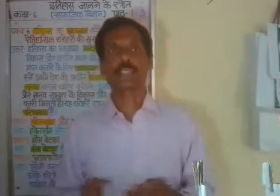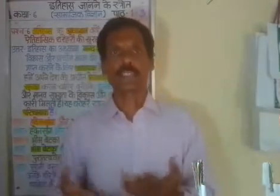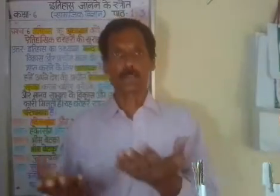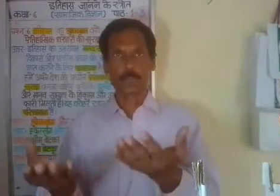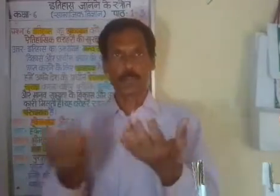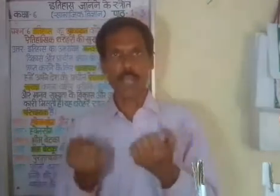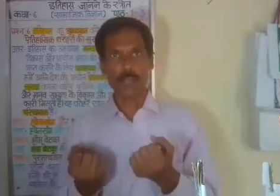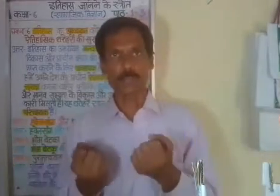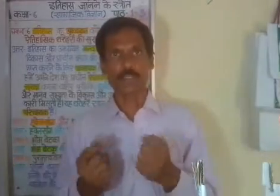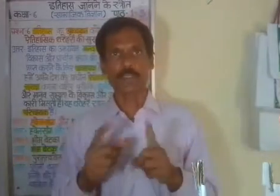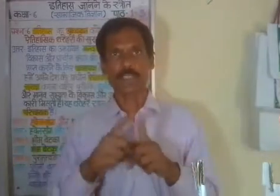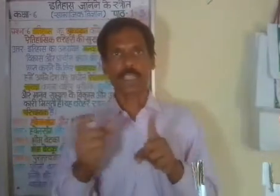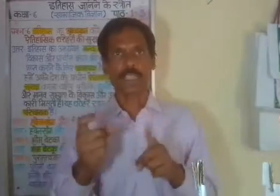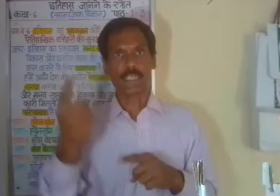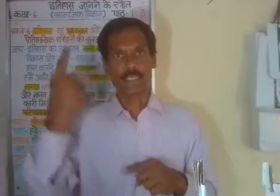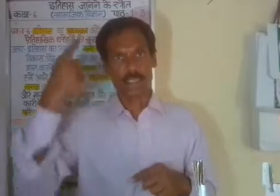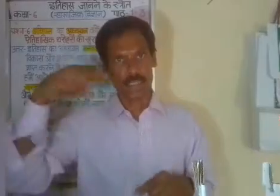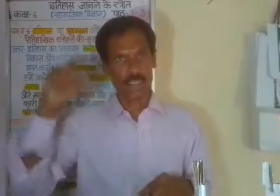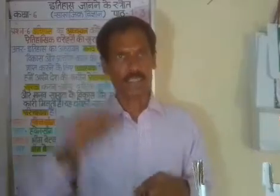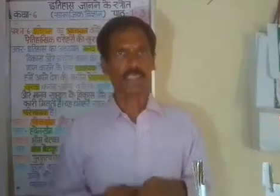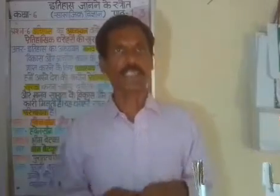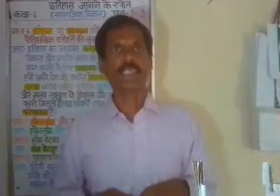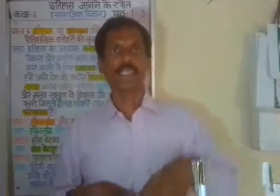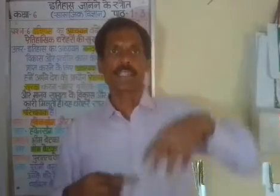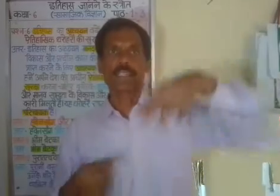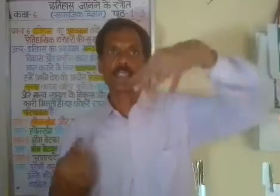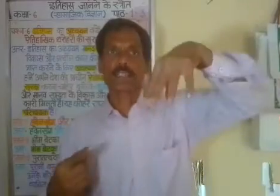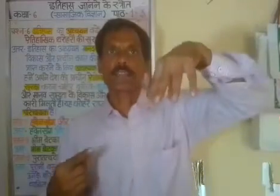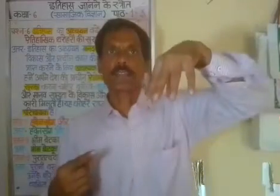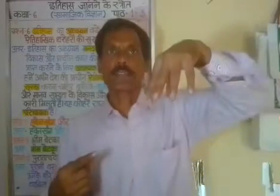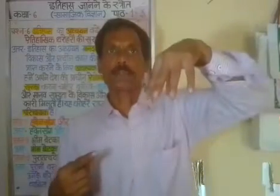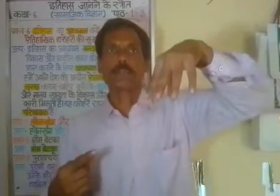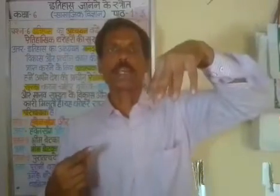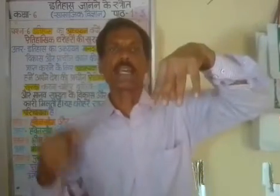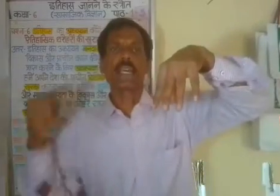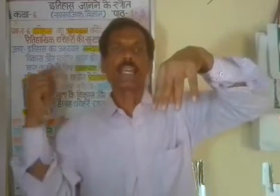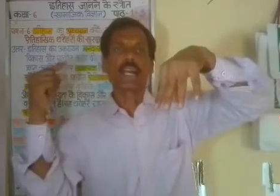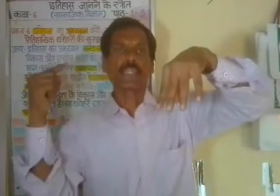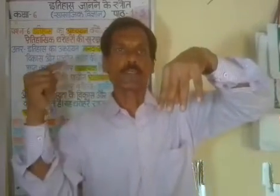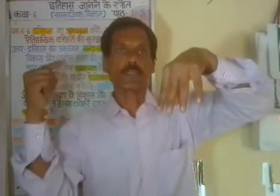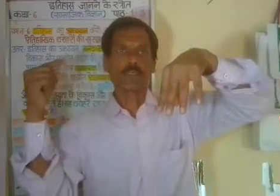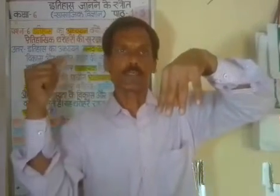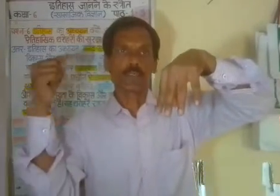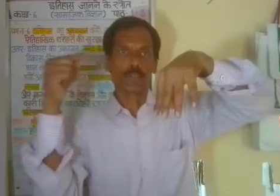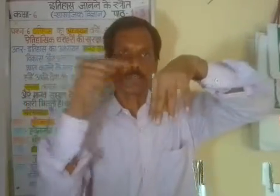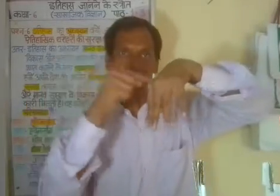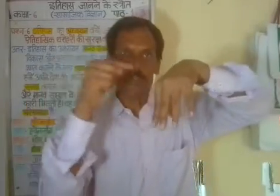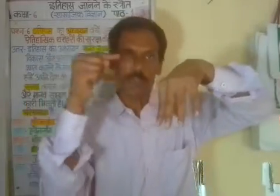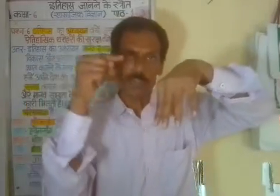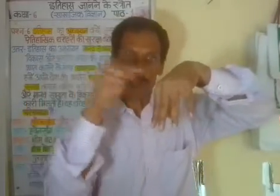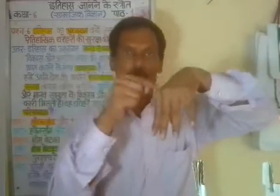नोटिफिकेशन प्राप्त करने के लिए बेल आइकॉन को